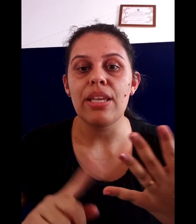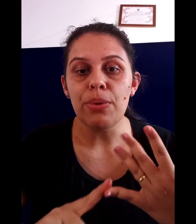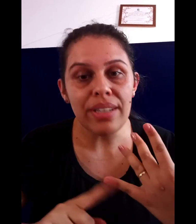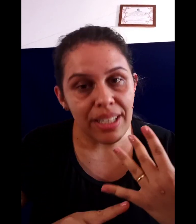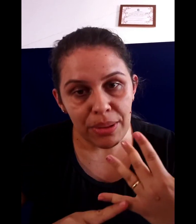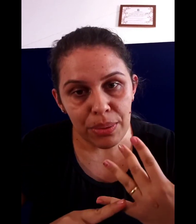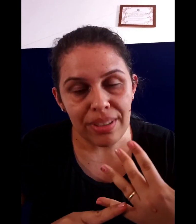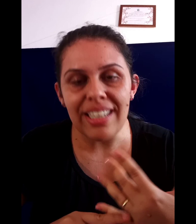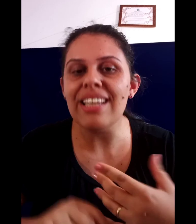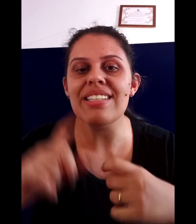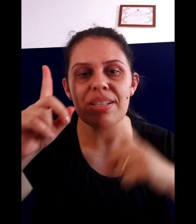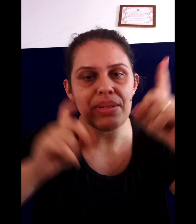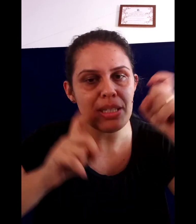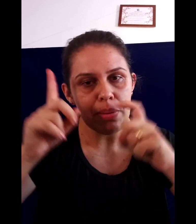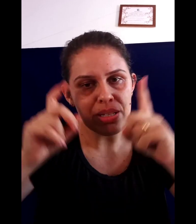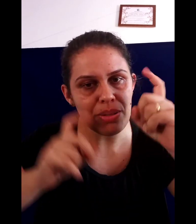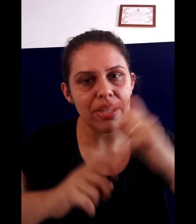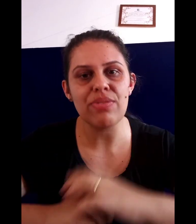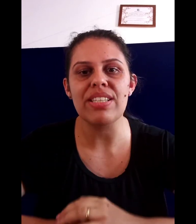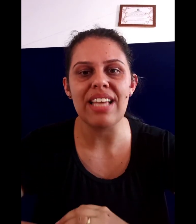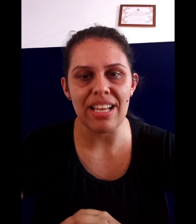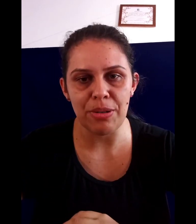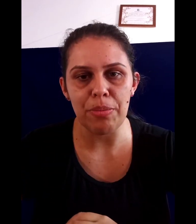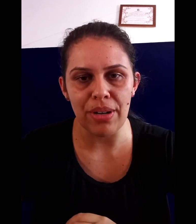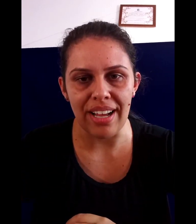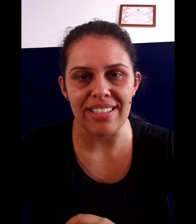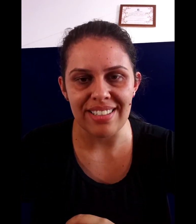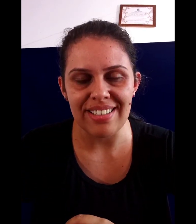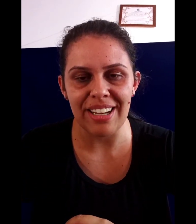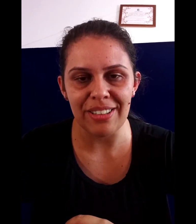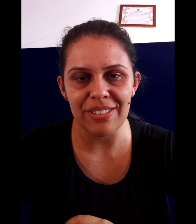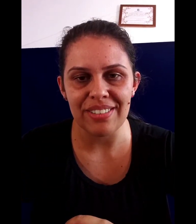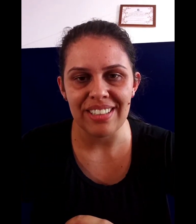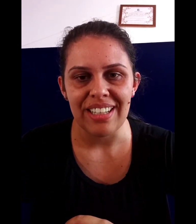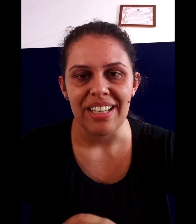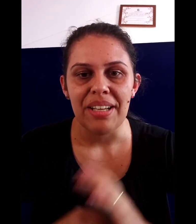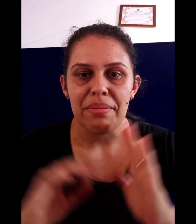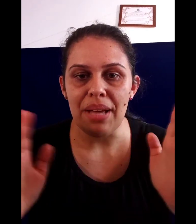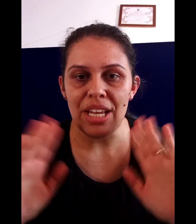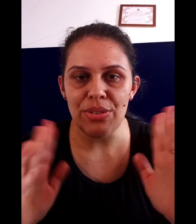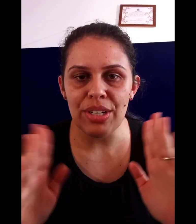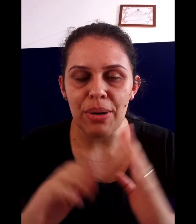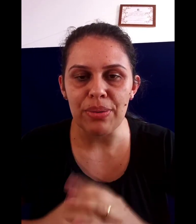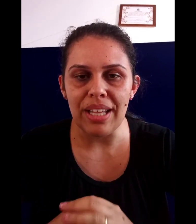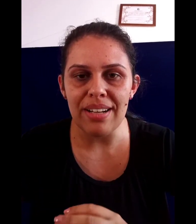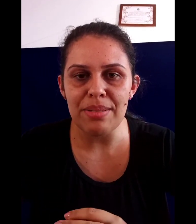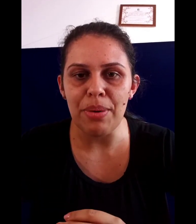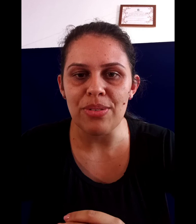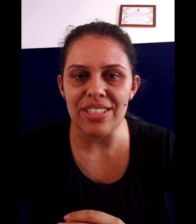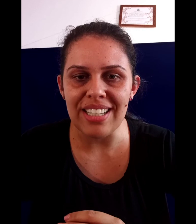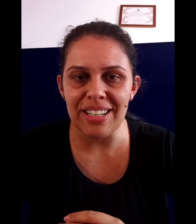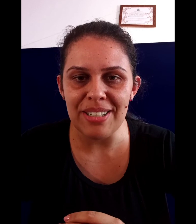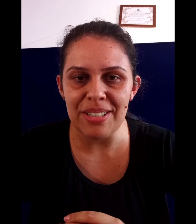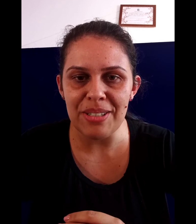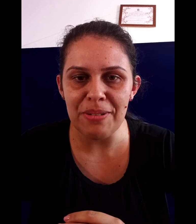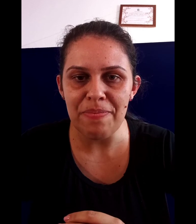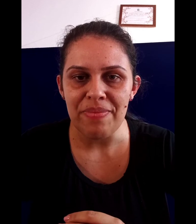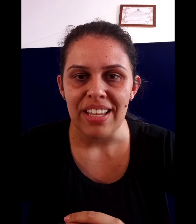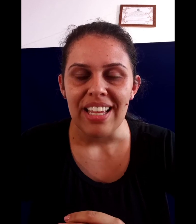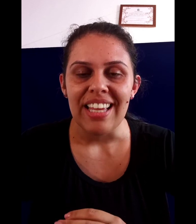o quinto, que são as expressões faciais e corporais, certo? Beijo, fica com Deus, bom descanso.